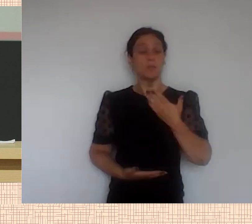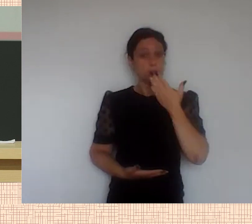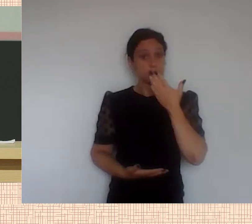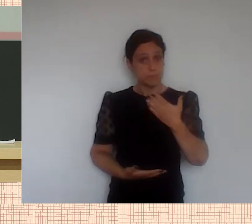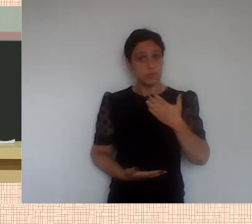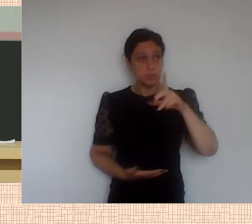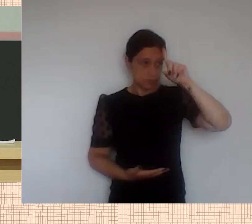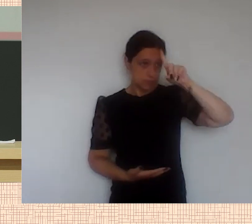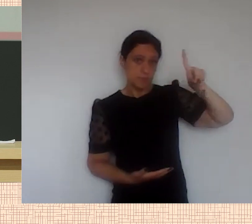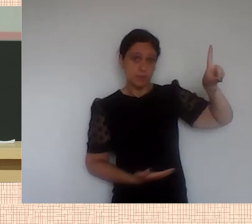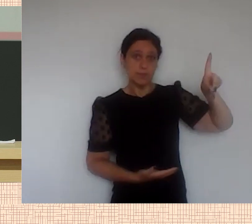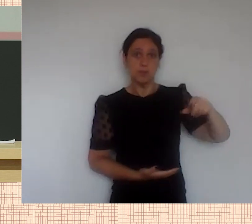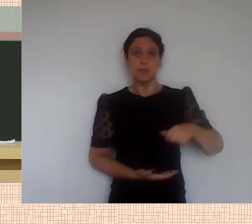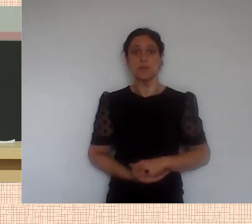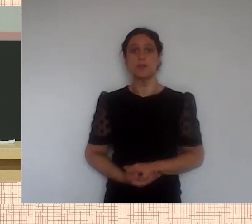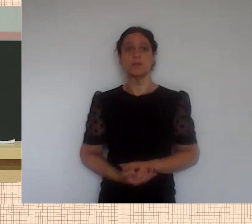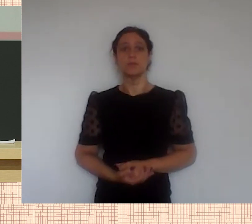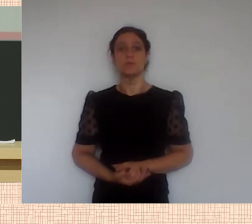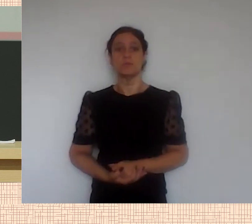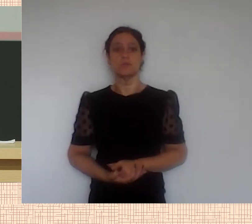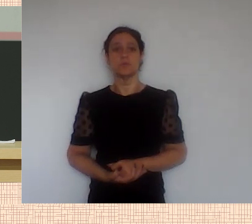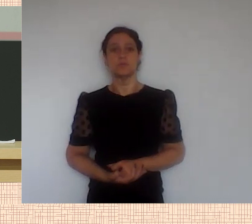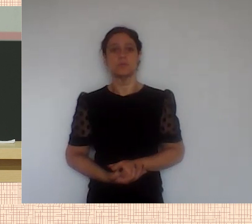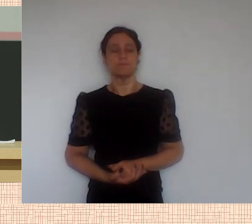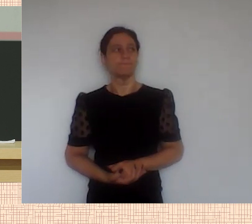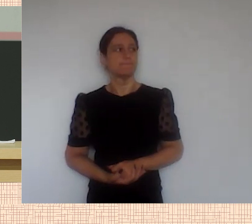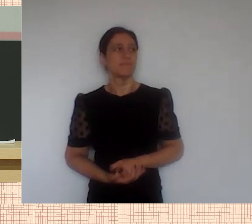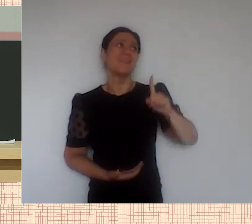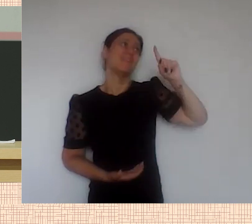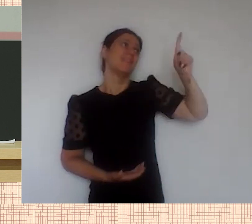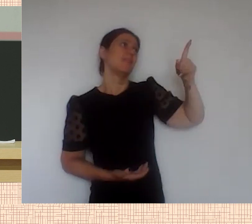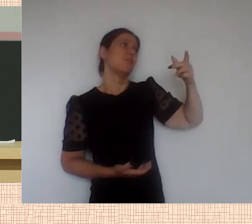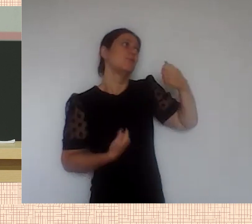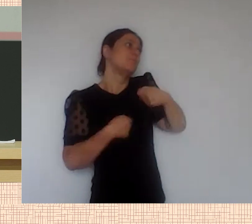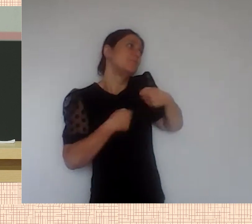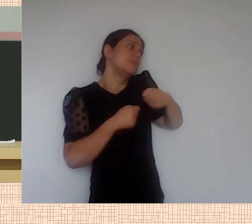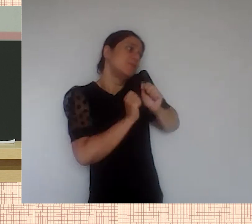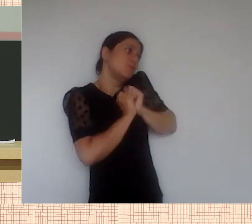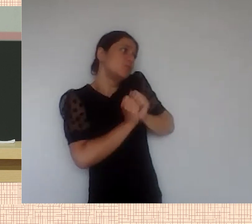prometeu para Moisés em Êxodo 33, a minha presença irá contigo,